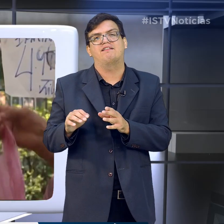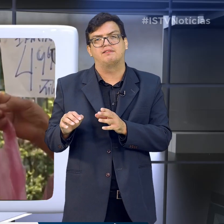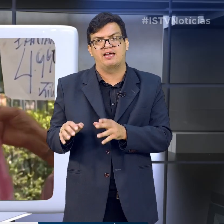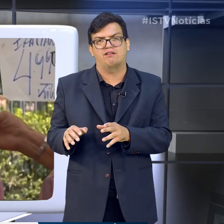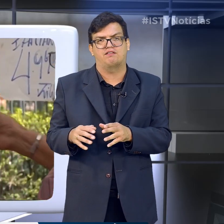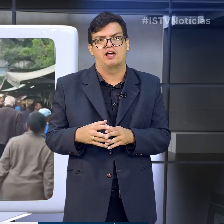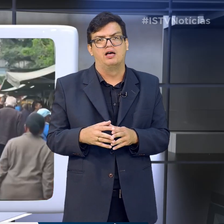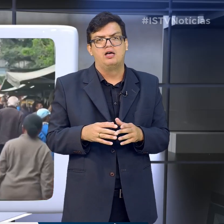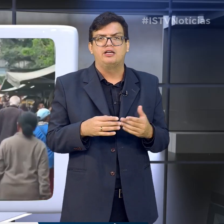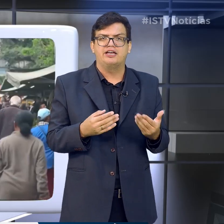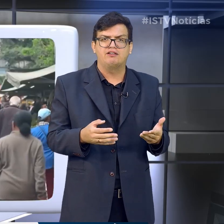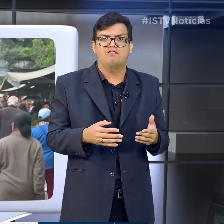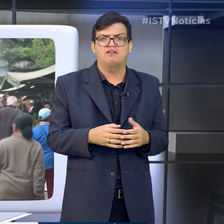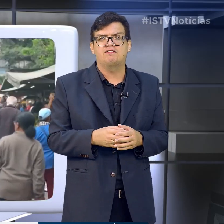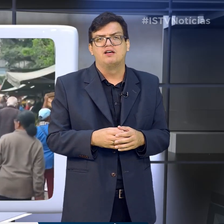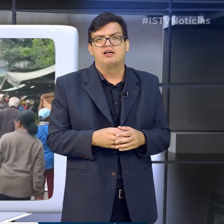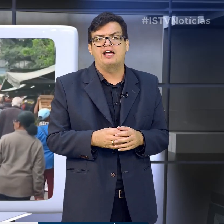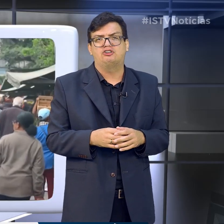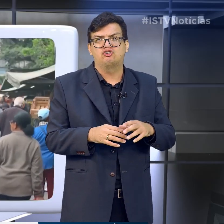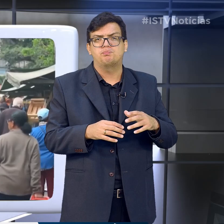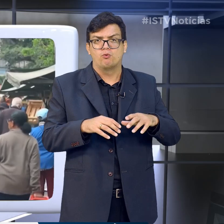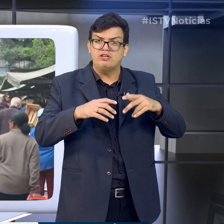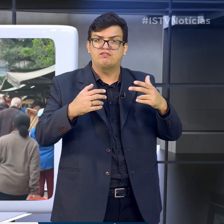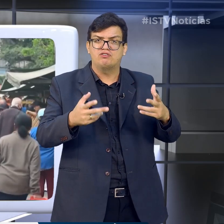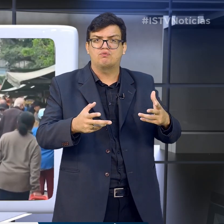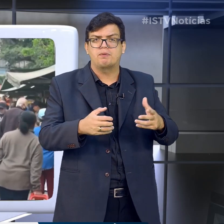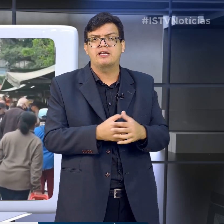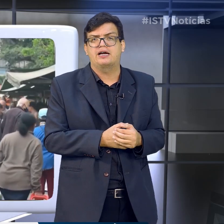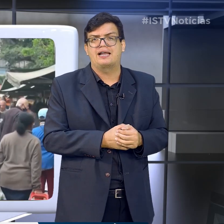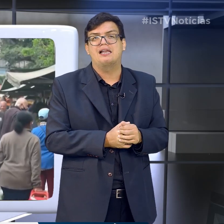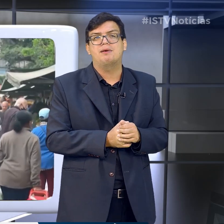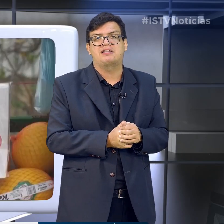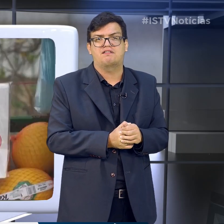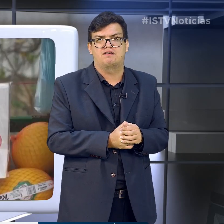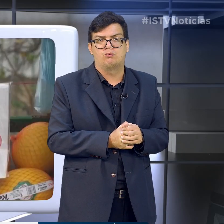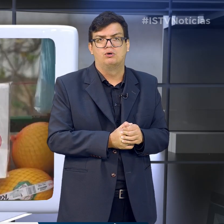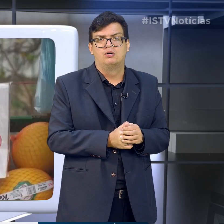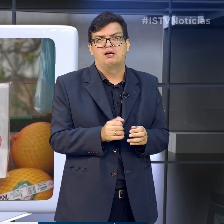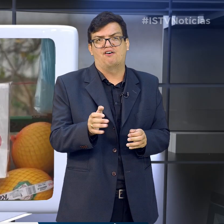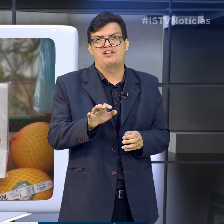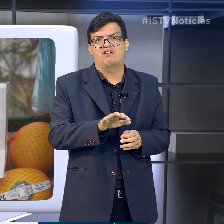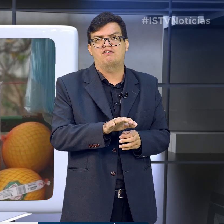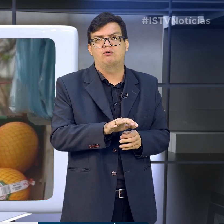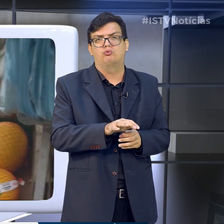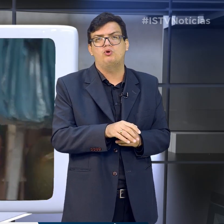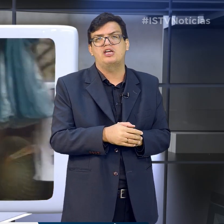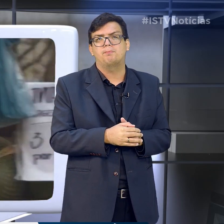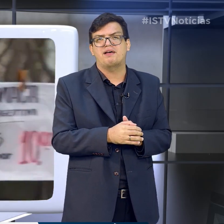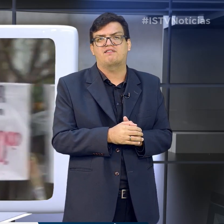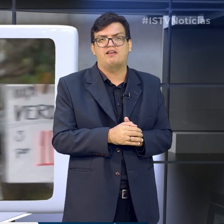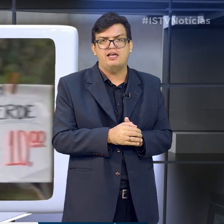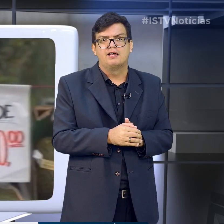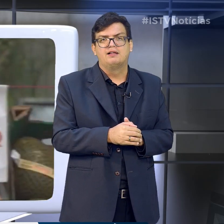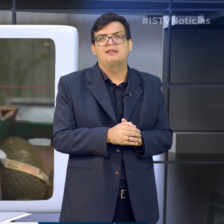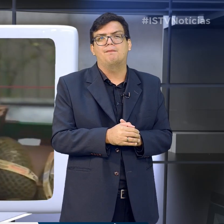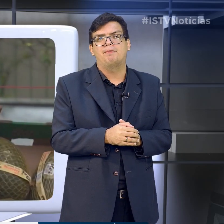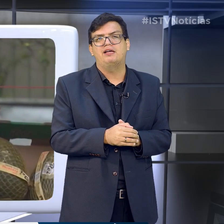residência índices dispuinte se dispensa na alimentação a variação do inpc também